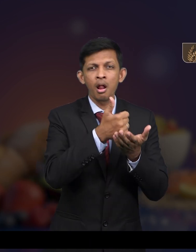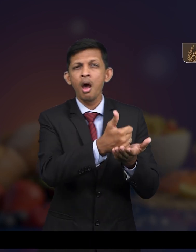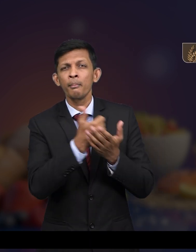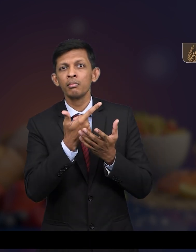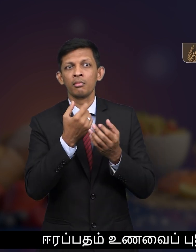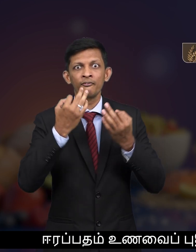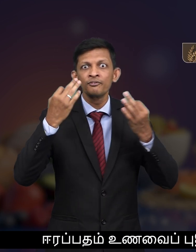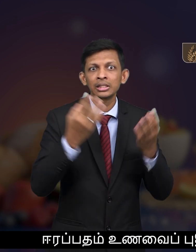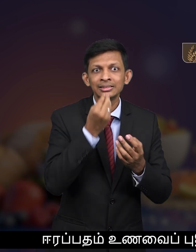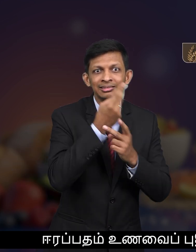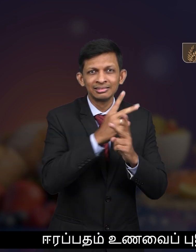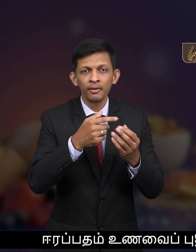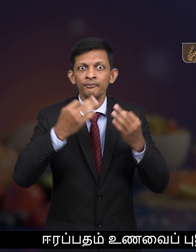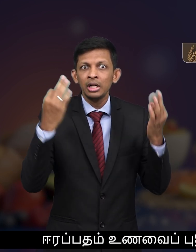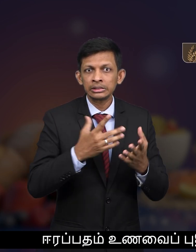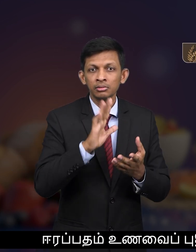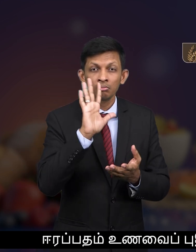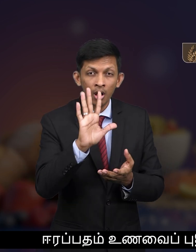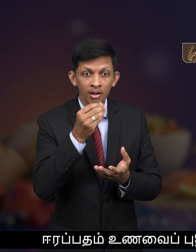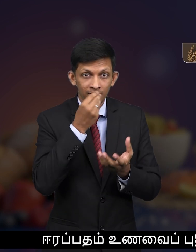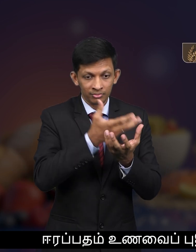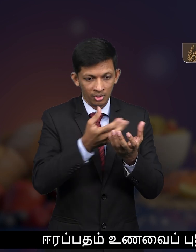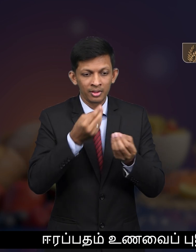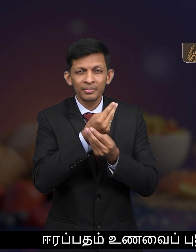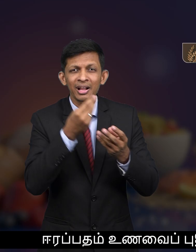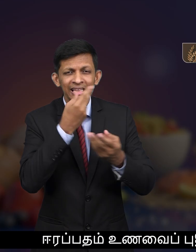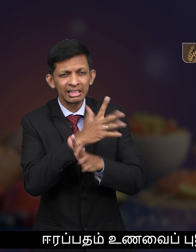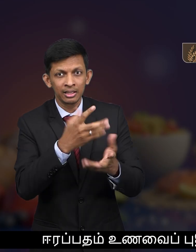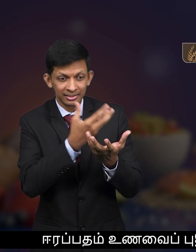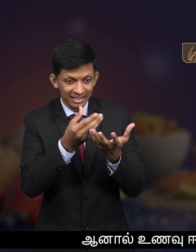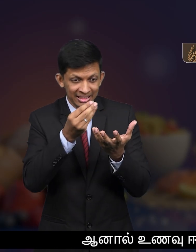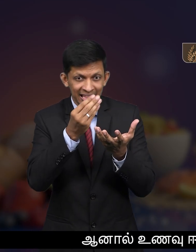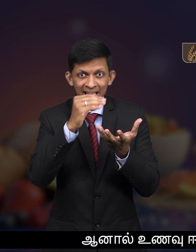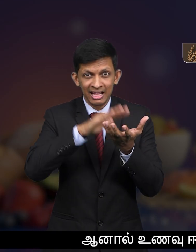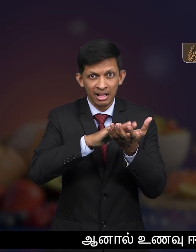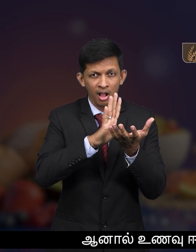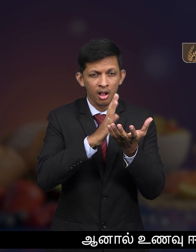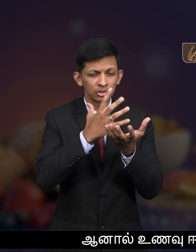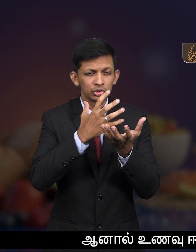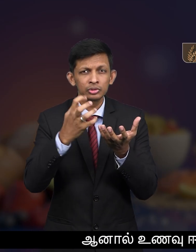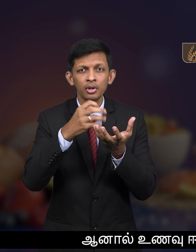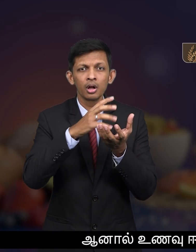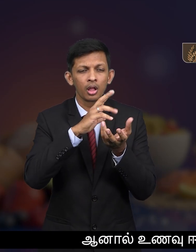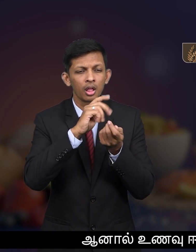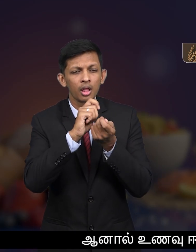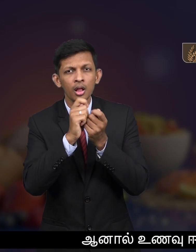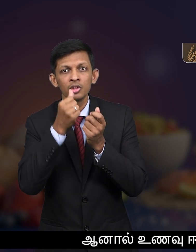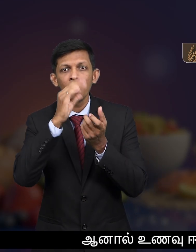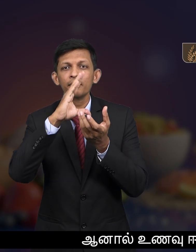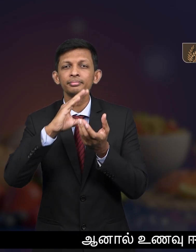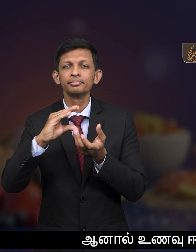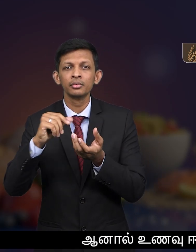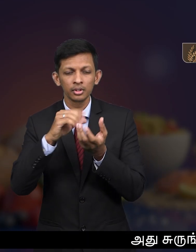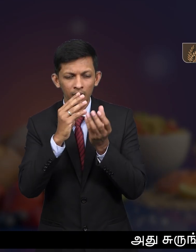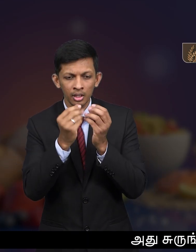ஈரப்பதம். ஈரப்பதம் உணவை புதியதாக வைத்திருக்க உதவுகிறது. ஆனால் உணவு ஈரப்பதத்தை